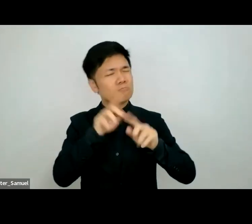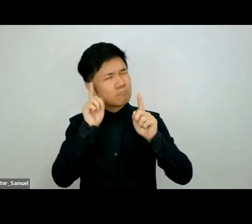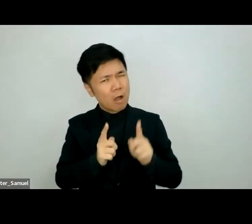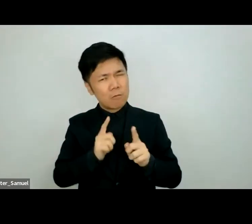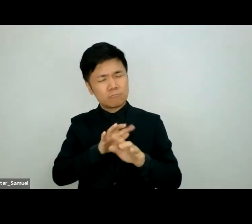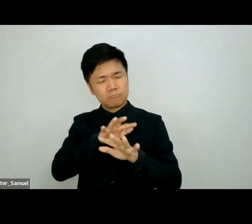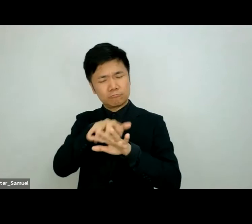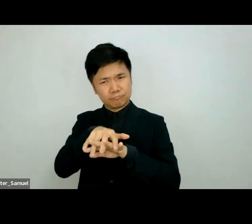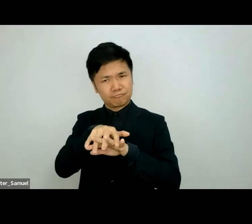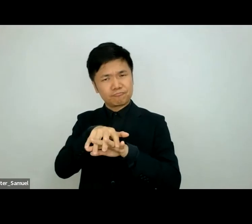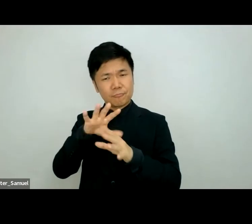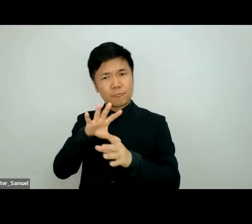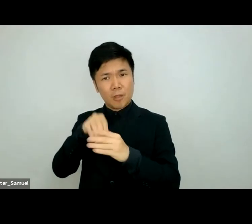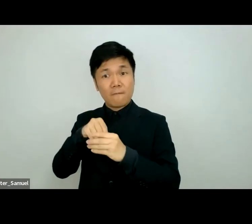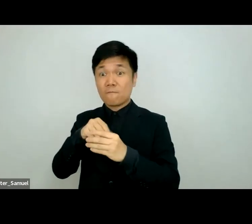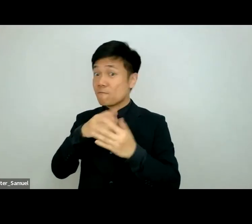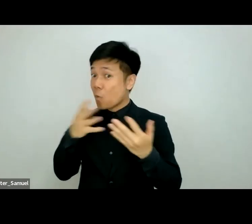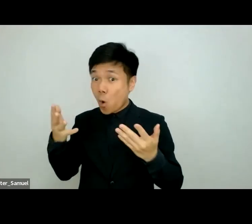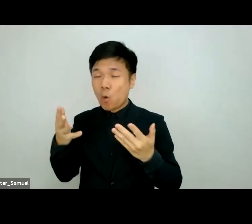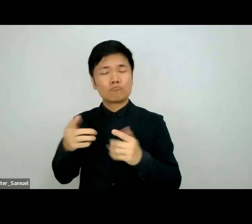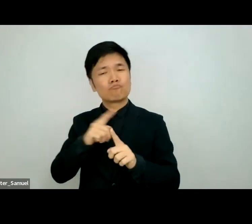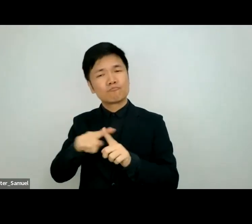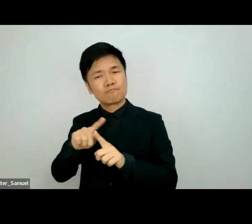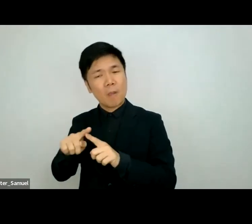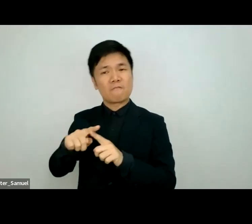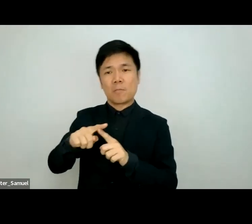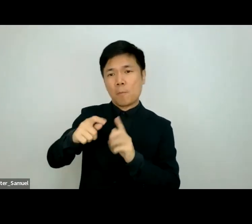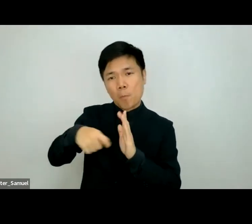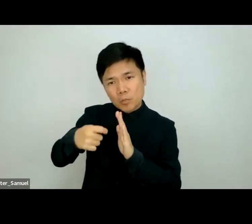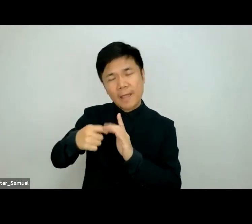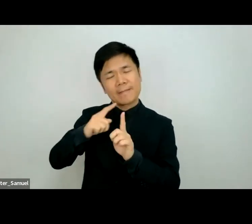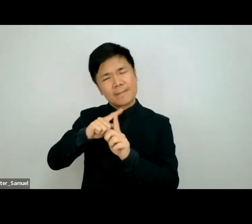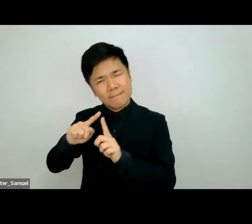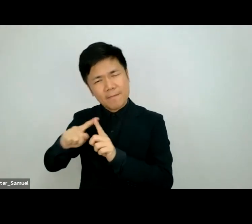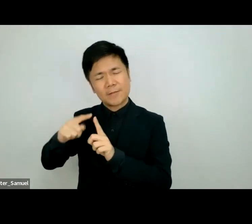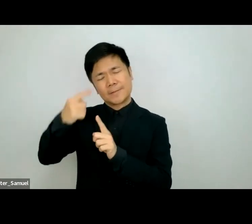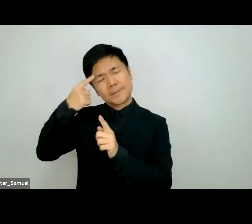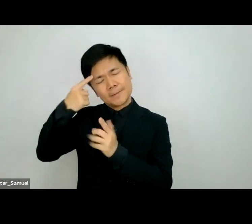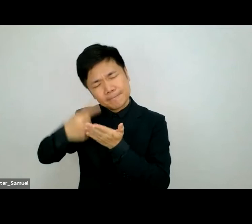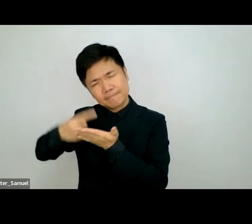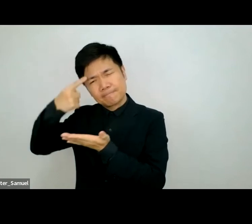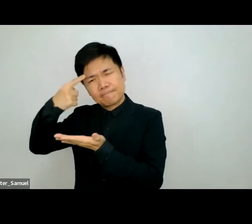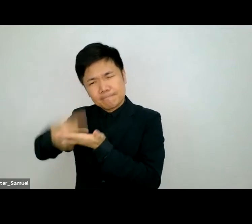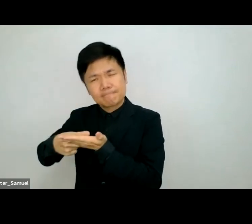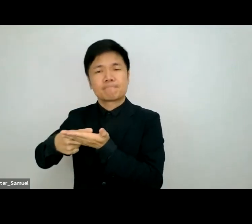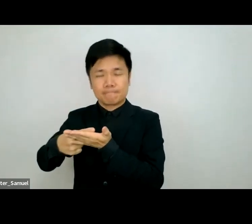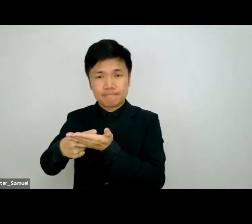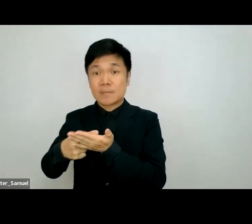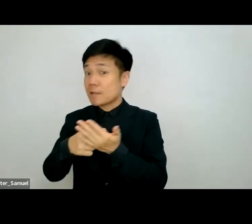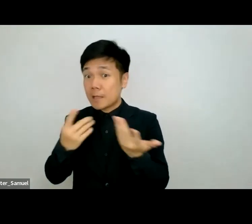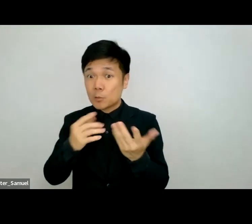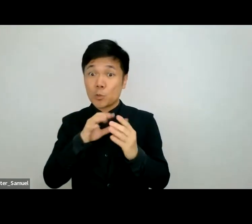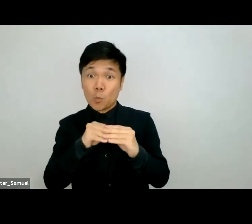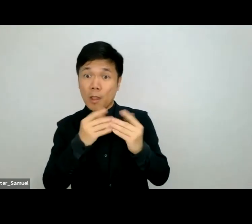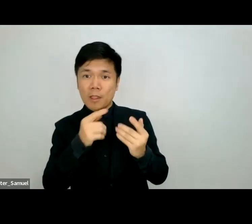pleine participation des femmes handicapées dans des processus de la prise de décision, l'impact du changement